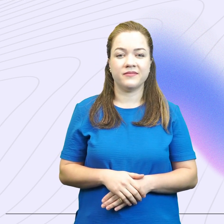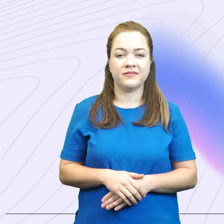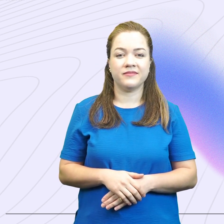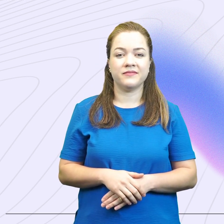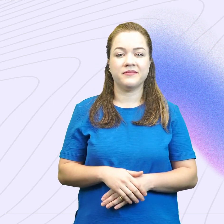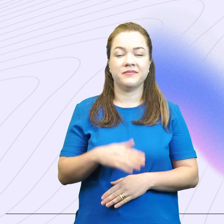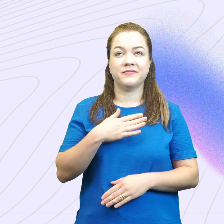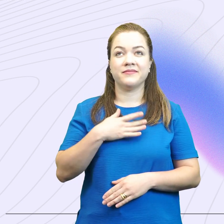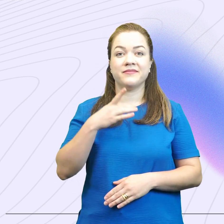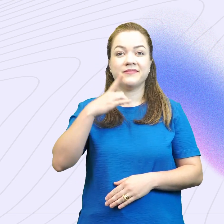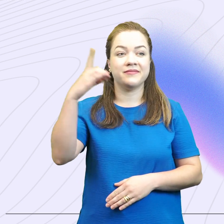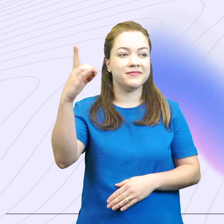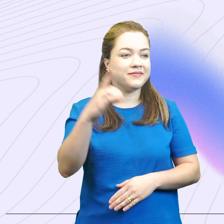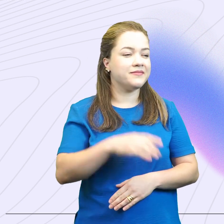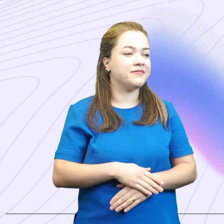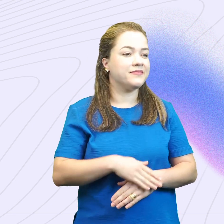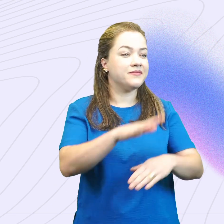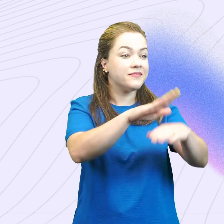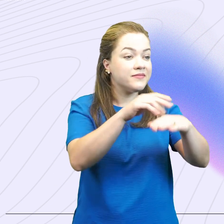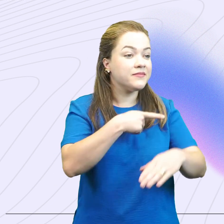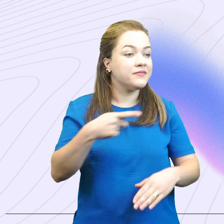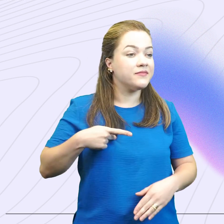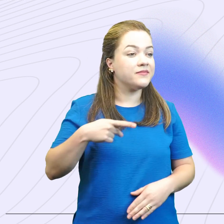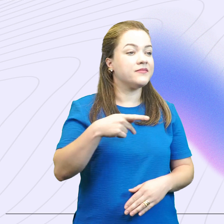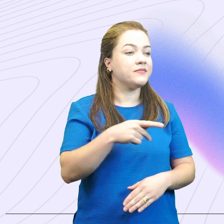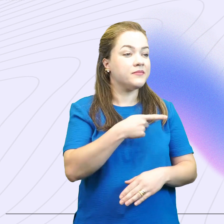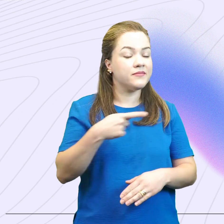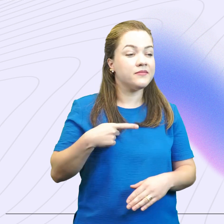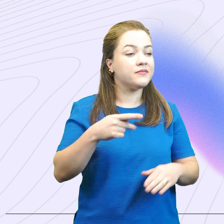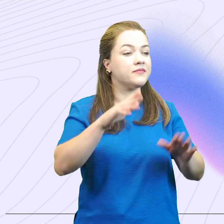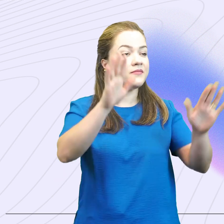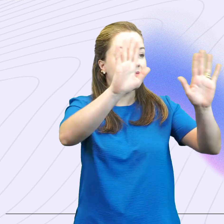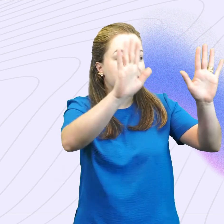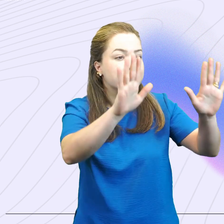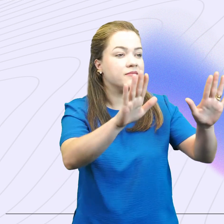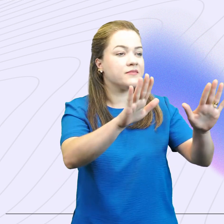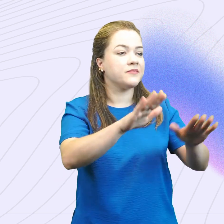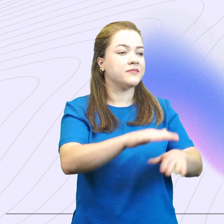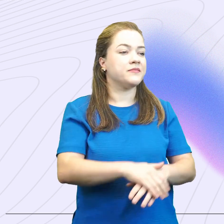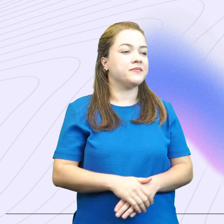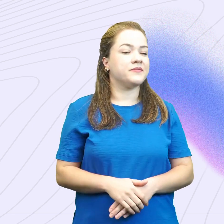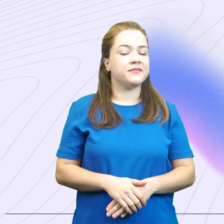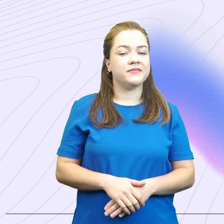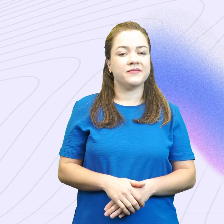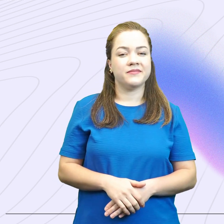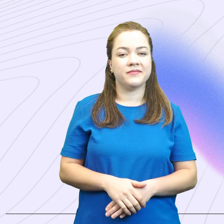Leão de Deus. Pastor Francisco. Alessandro. Pessoal.